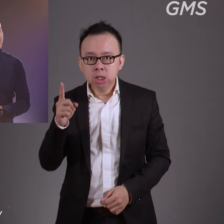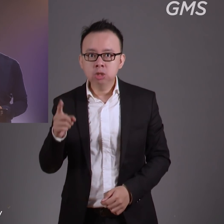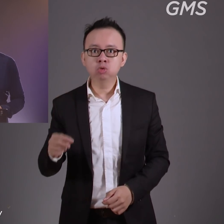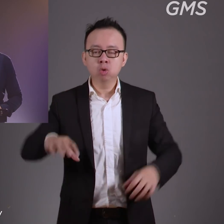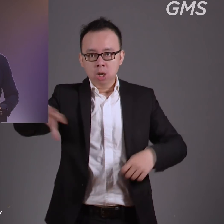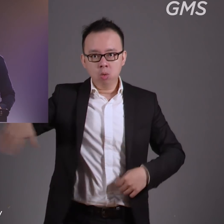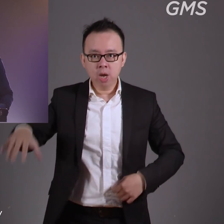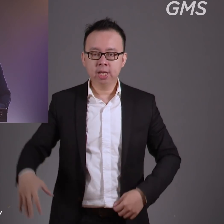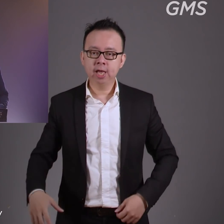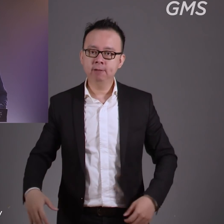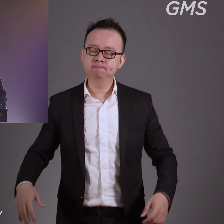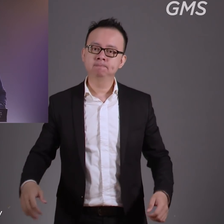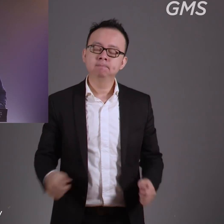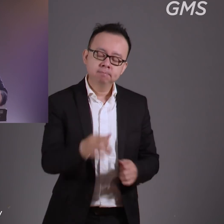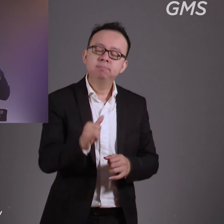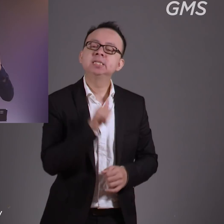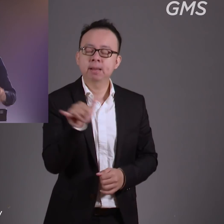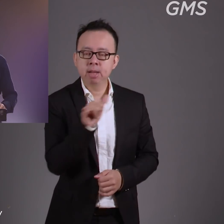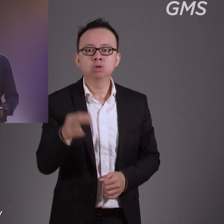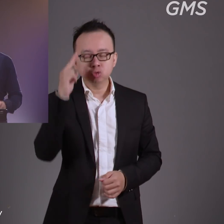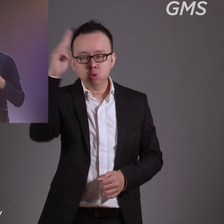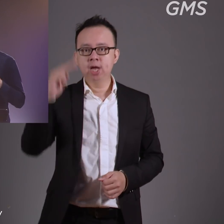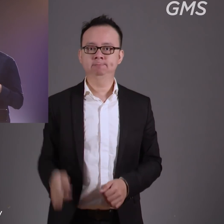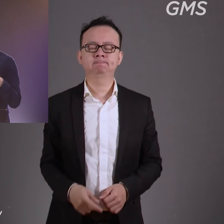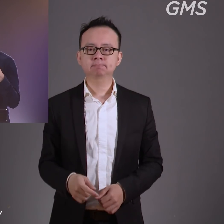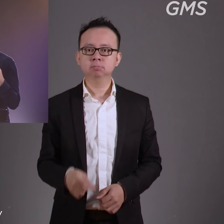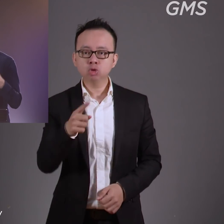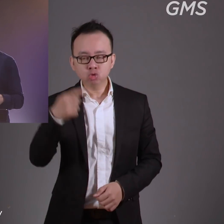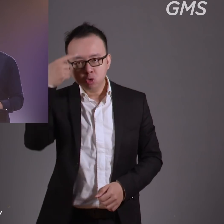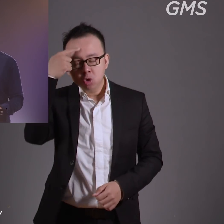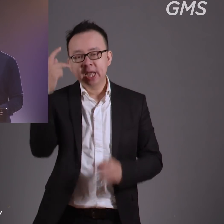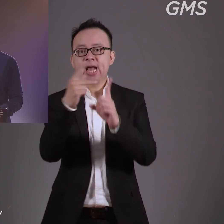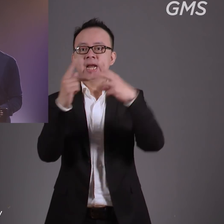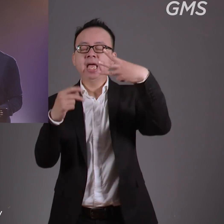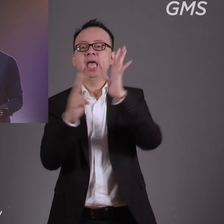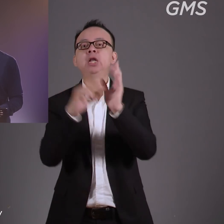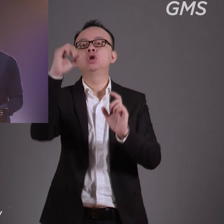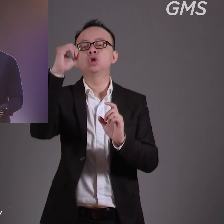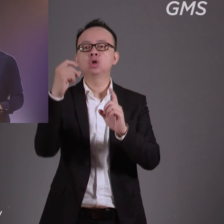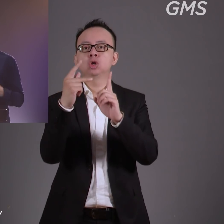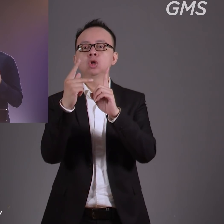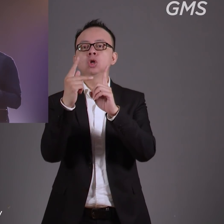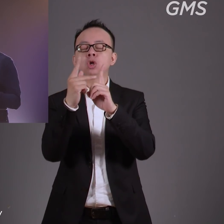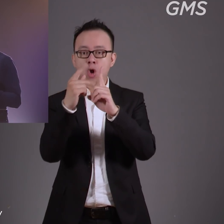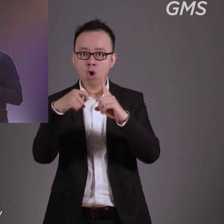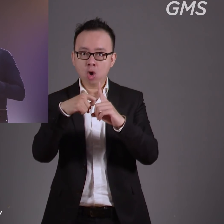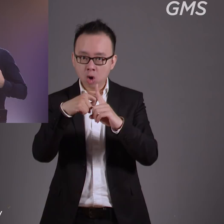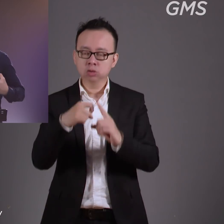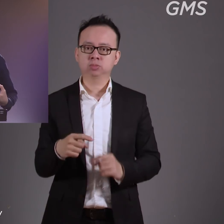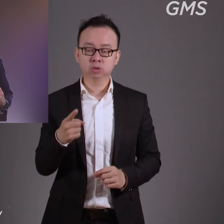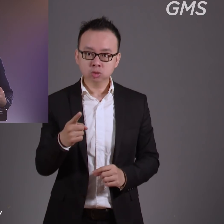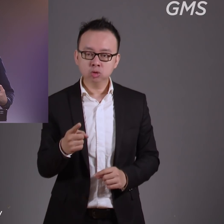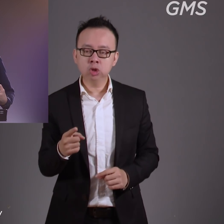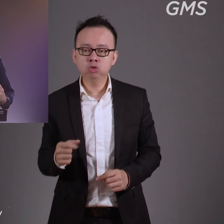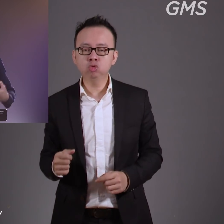keluarga disertai. Gara-gara Henok, Metusalah menuai berkahnya. Dia diberkati dengan tubuh